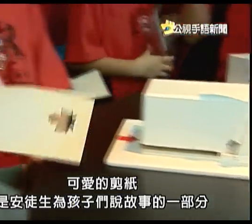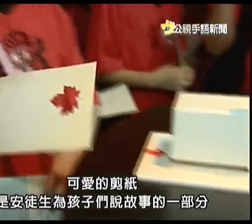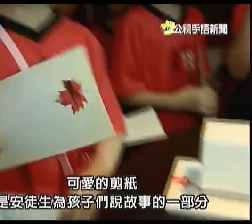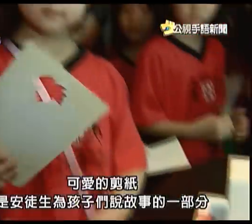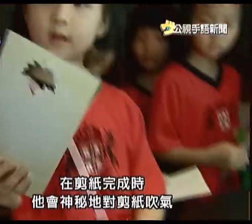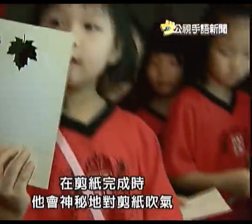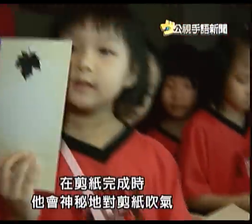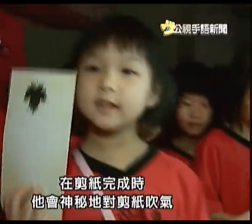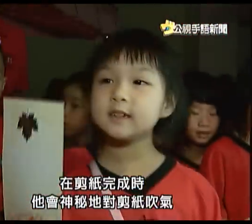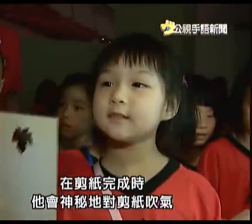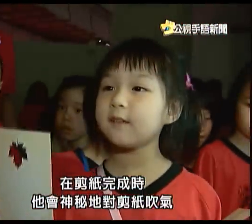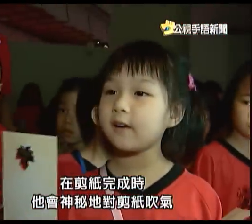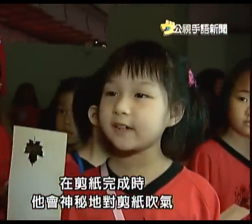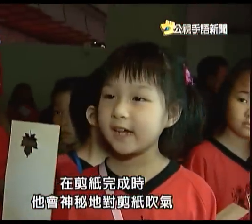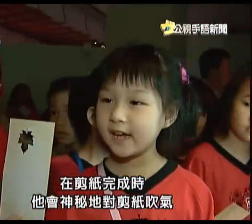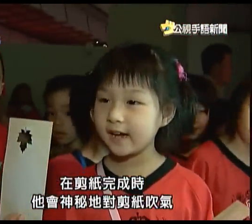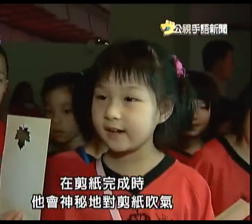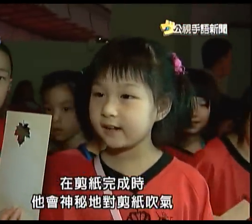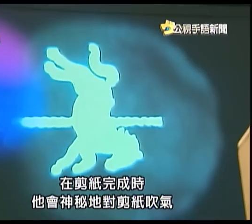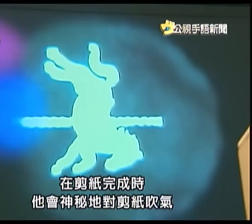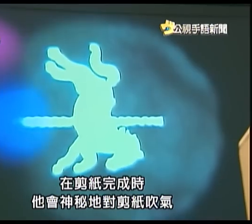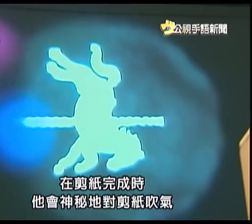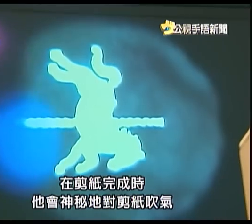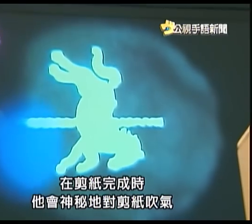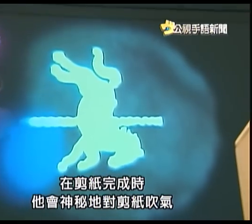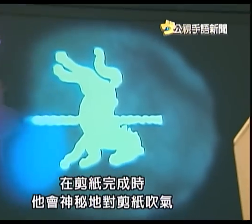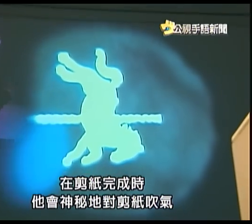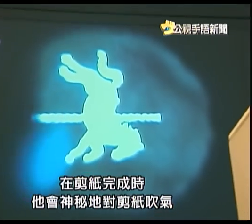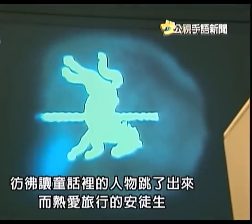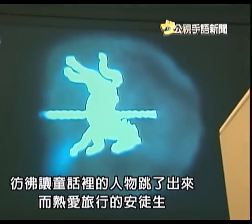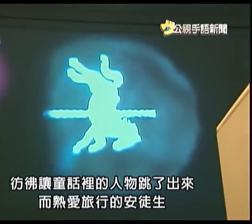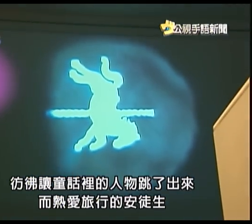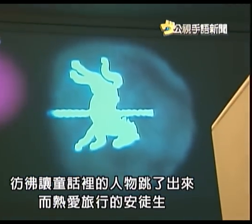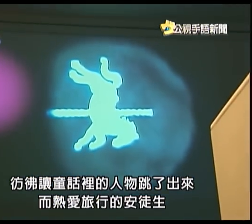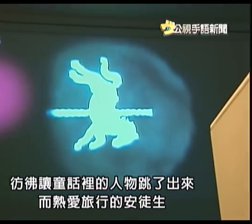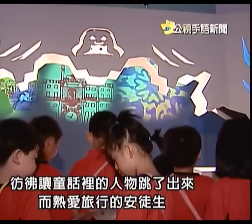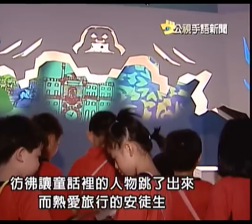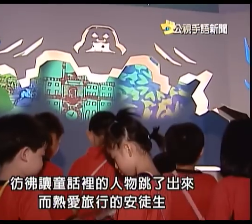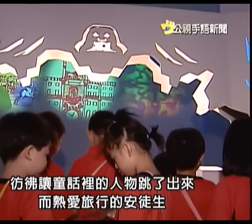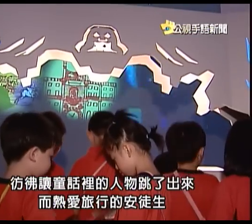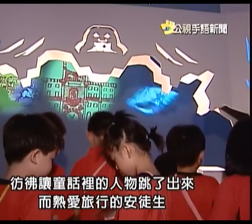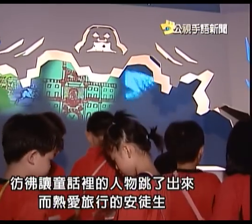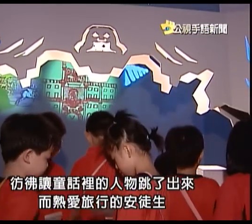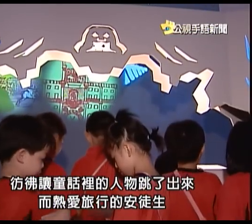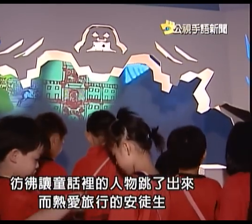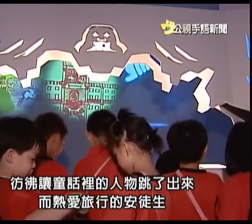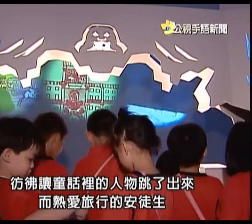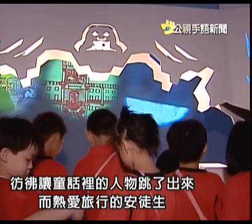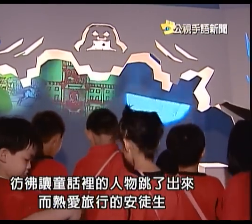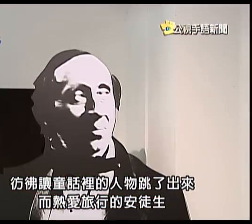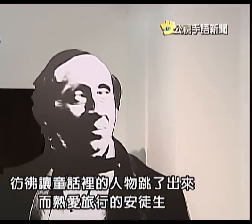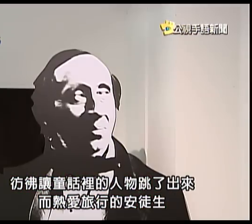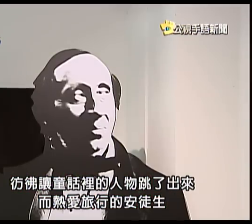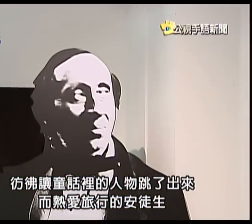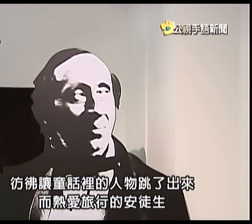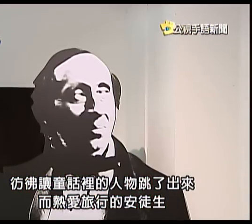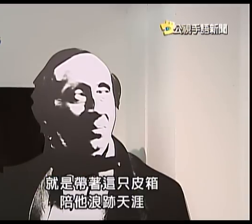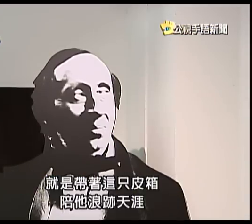在剪纸完成时，他会神秘地对剪纸吹气，仿佛让童话里的人物跳了出来。而热爱旅行的安徒生就是带着这纸